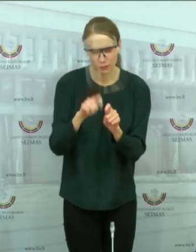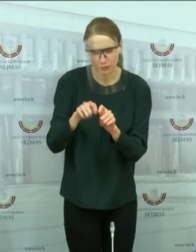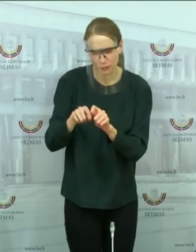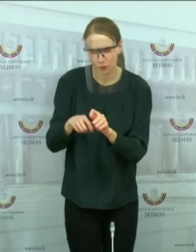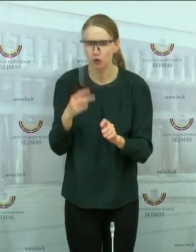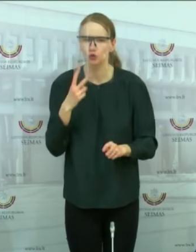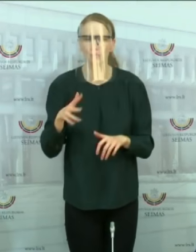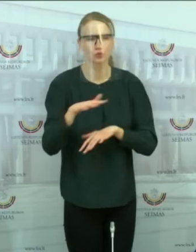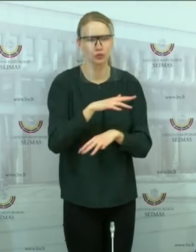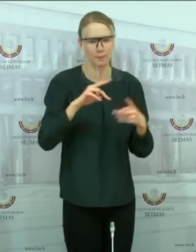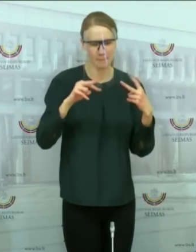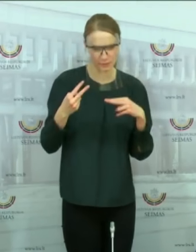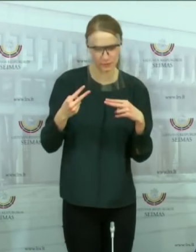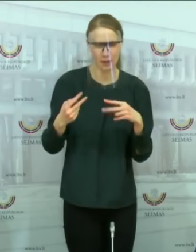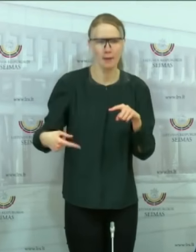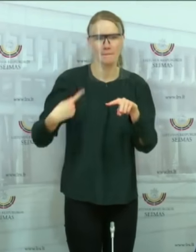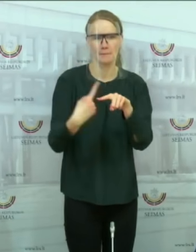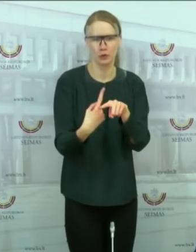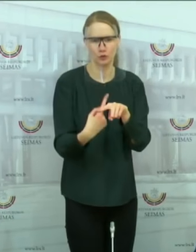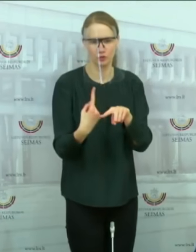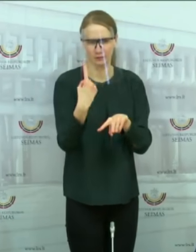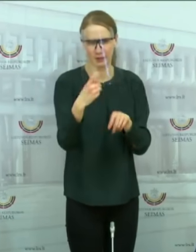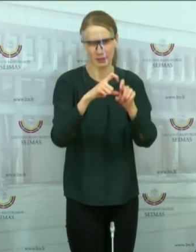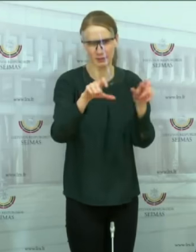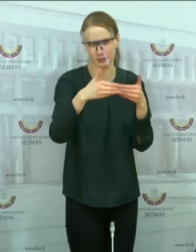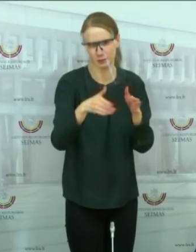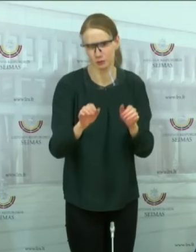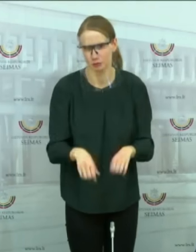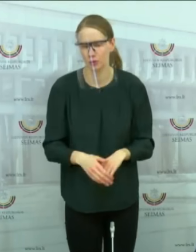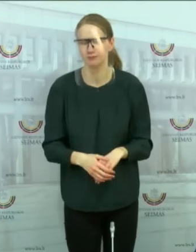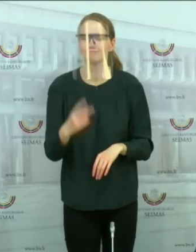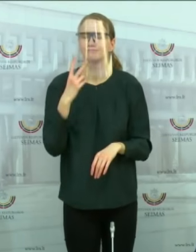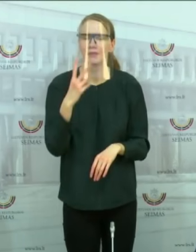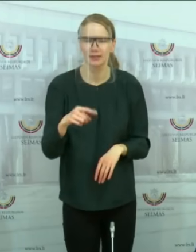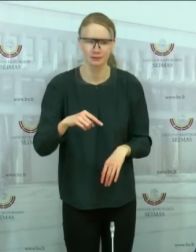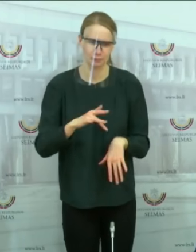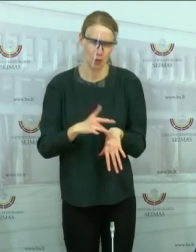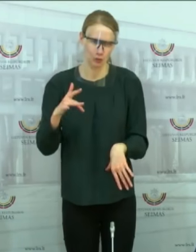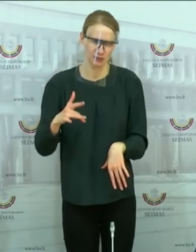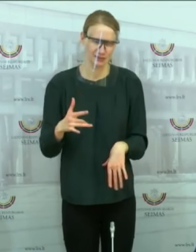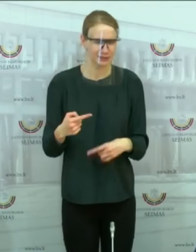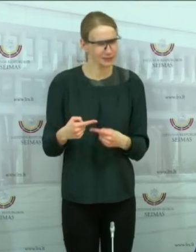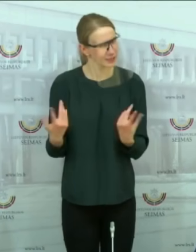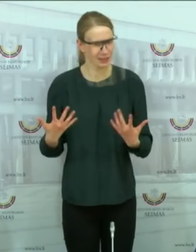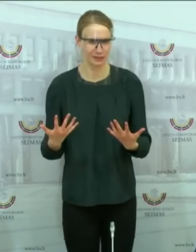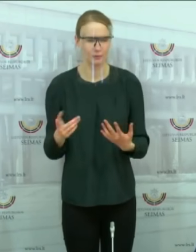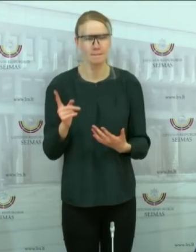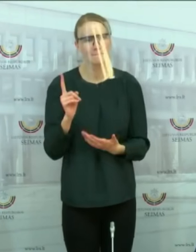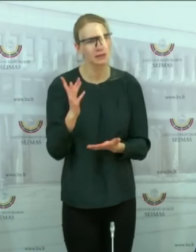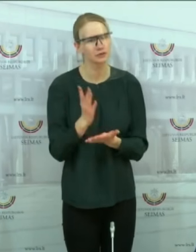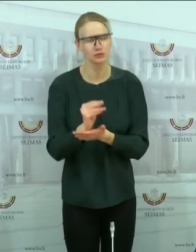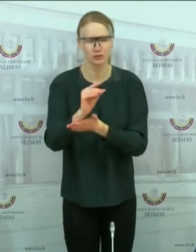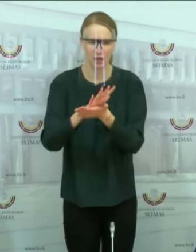kaip keičiasi situacija. Tai žinoma, kad yra tam tikros ir neteisybės matyti pojūčio, tikrai yra įvairiausių